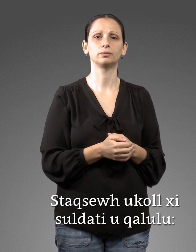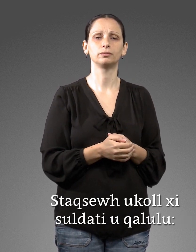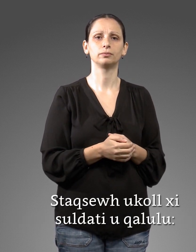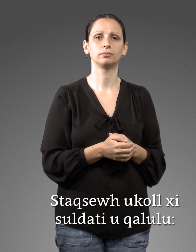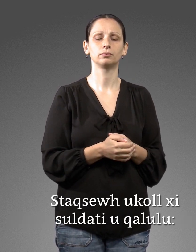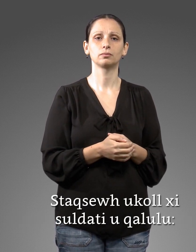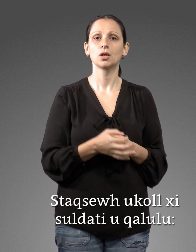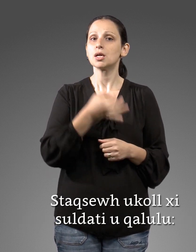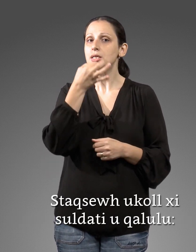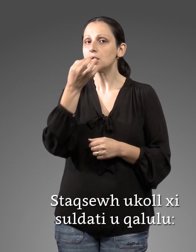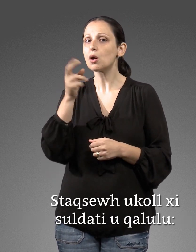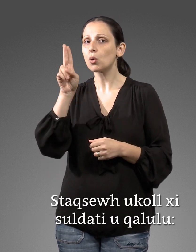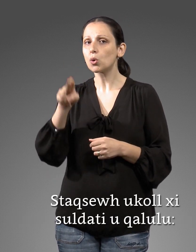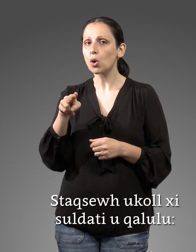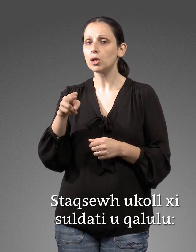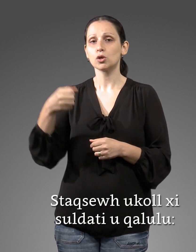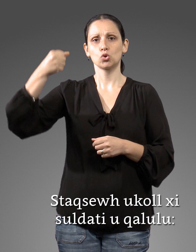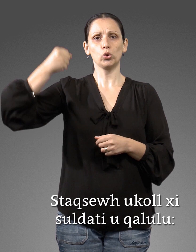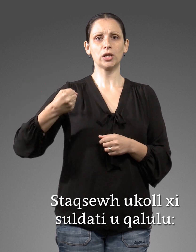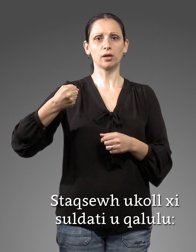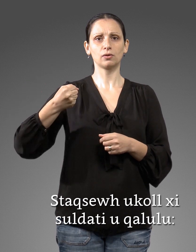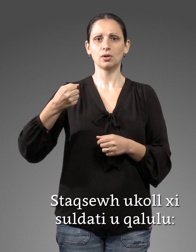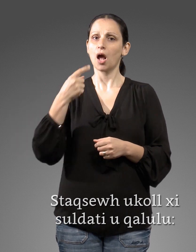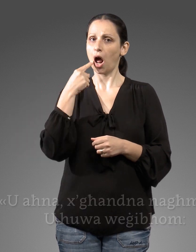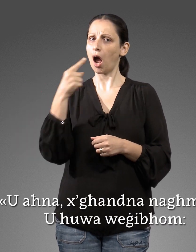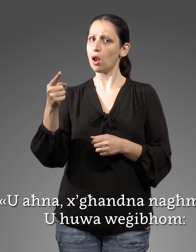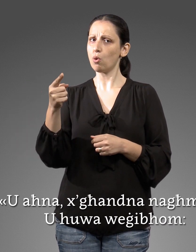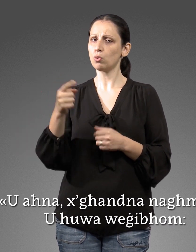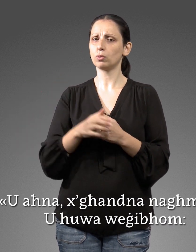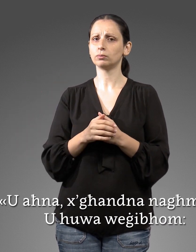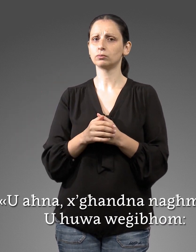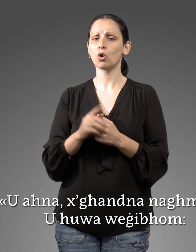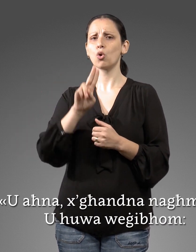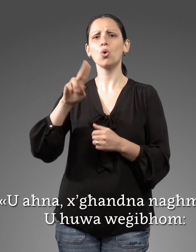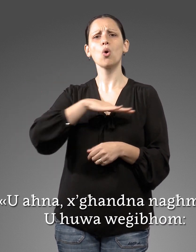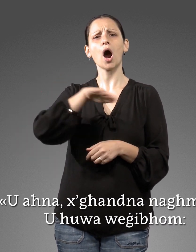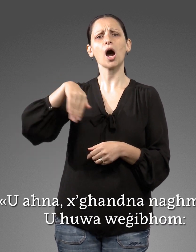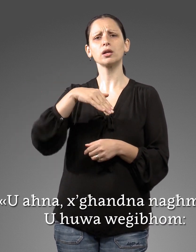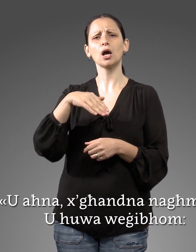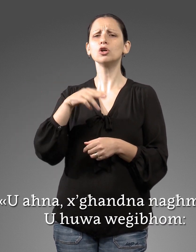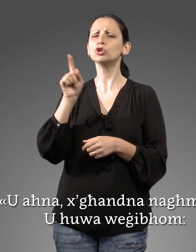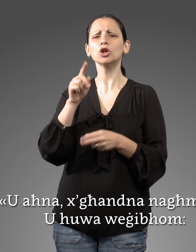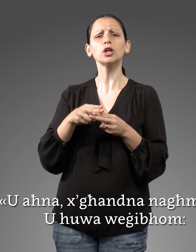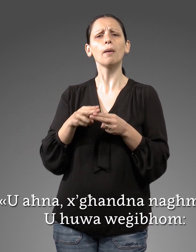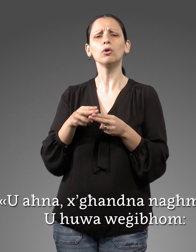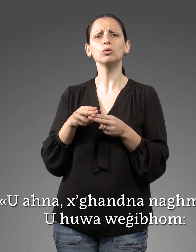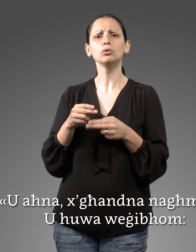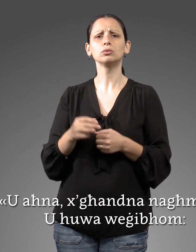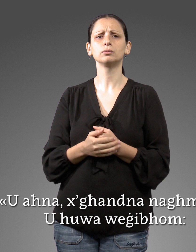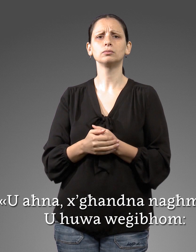Staqsaw hu kolxi soldati Uqalulu Uwaħna Xana naħamlu Uwa